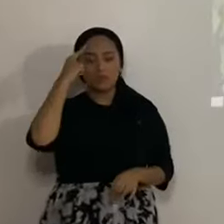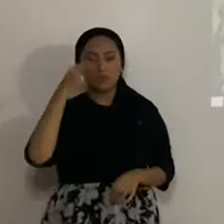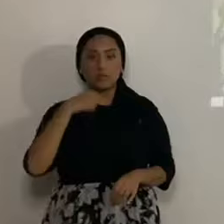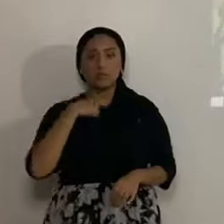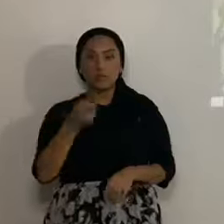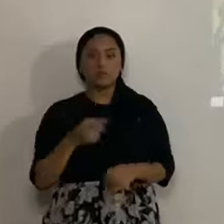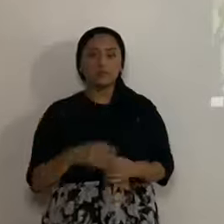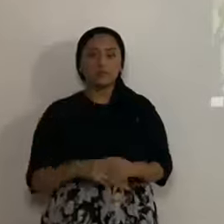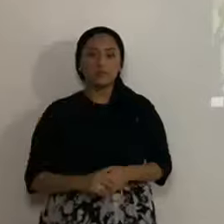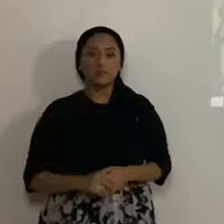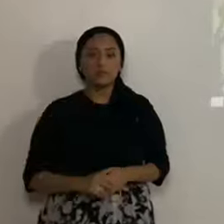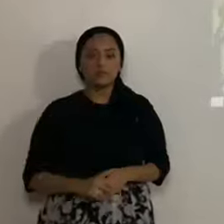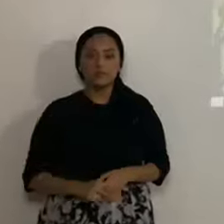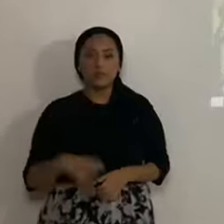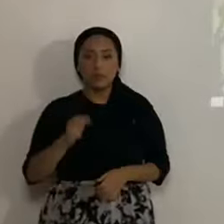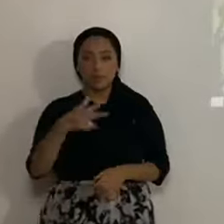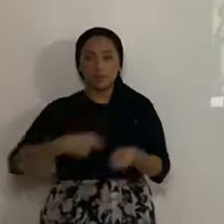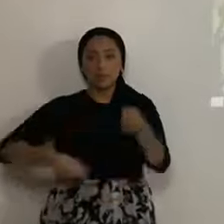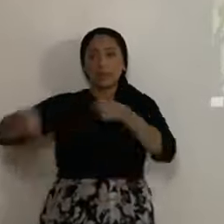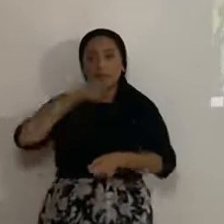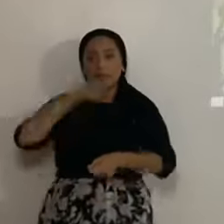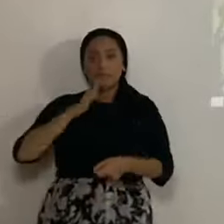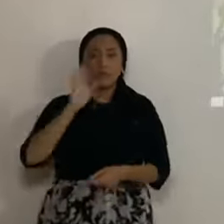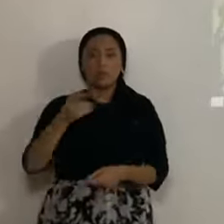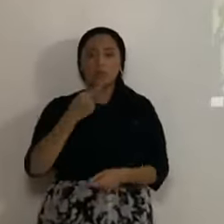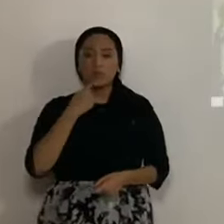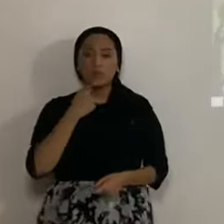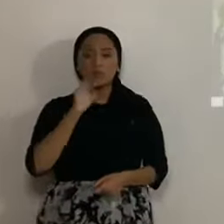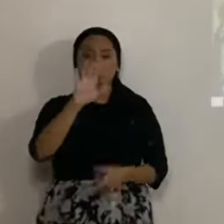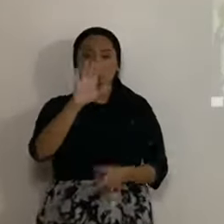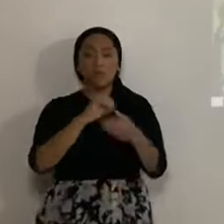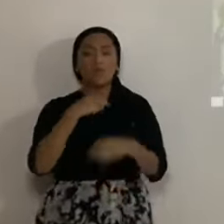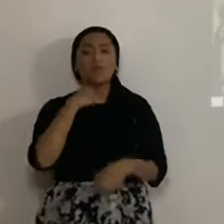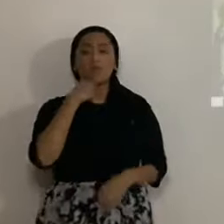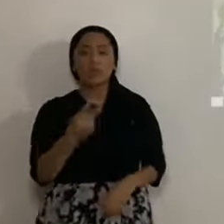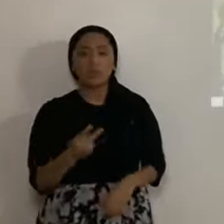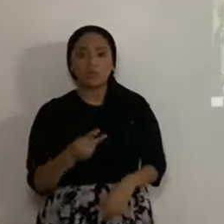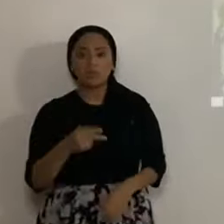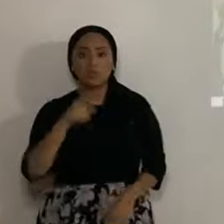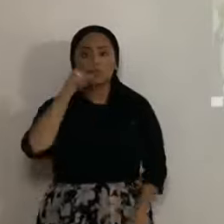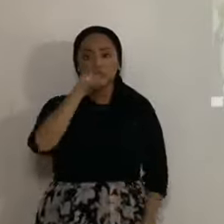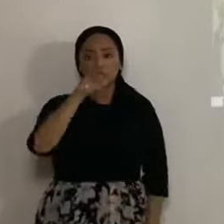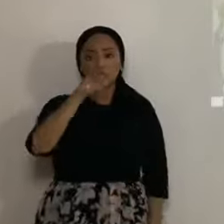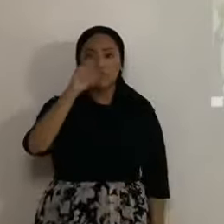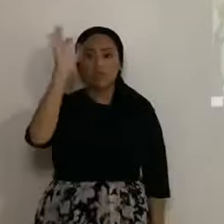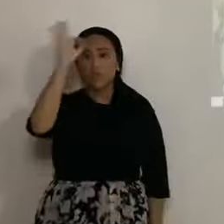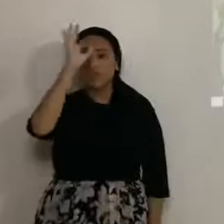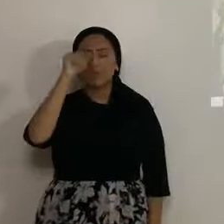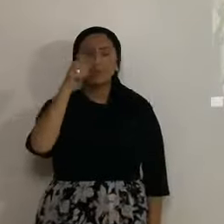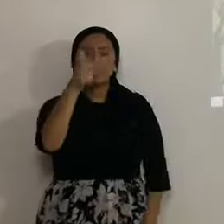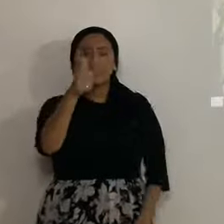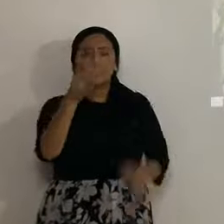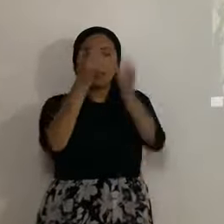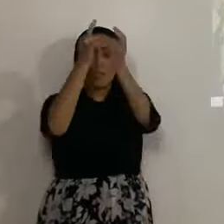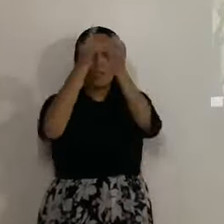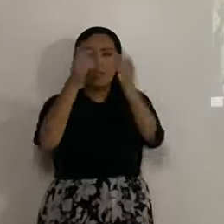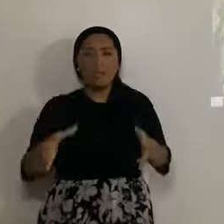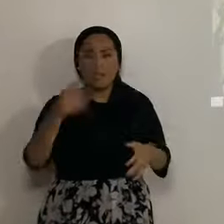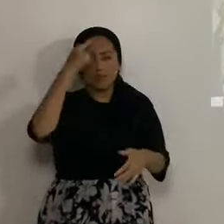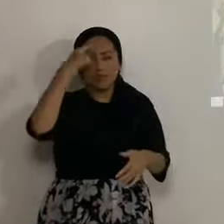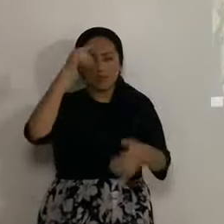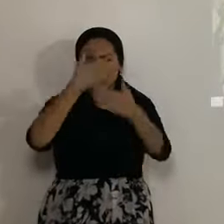mencionando, va a regresar y te va a decir tu propia voz, eres un inútil, no sirves para nada, ¿para qué